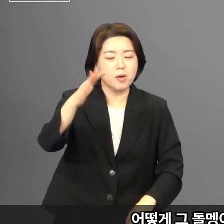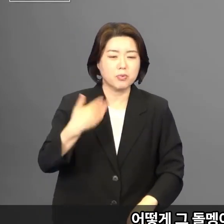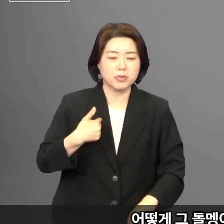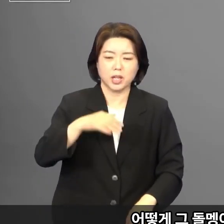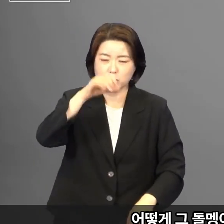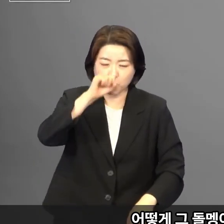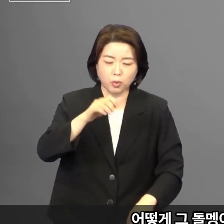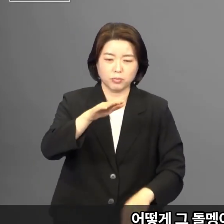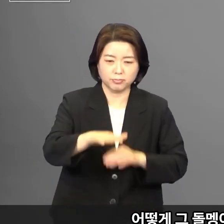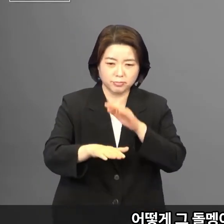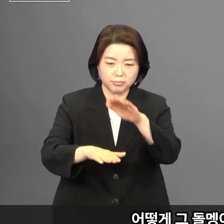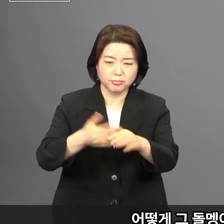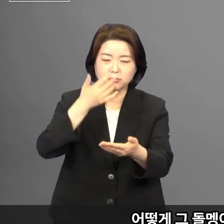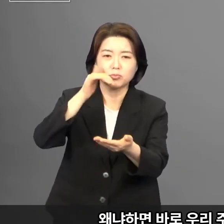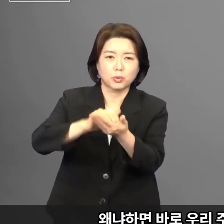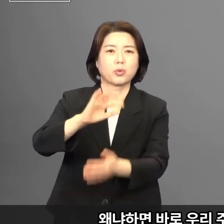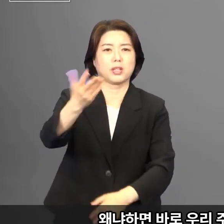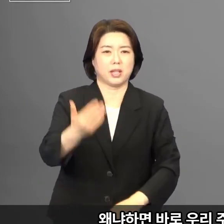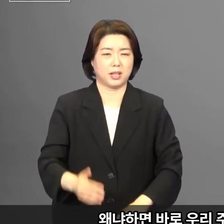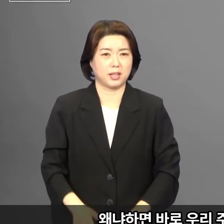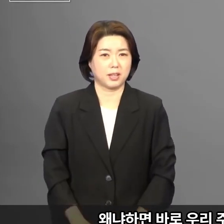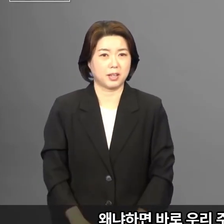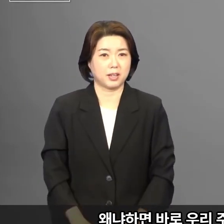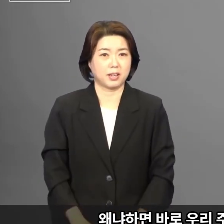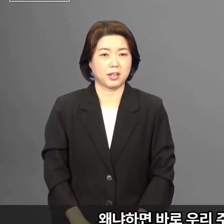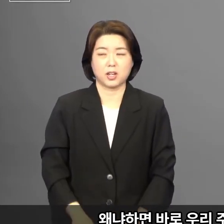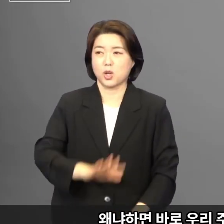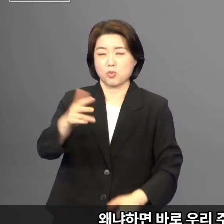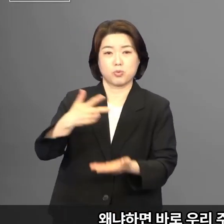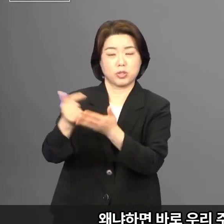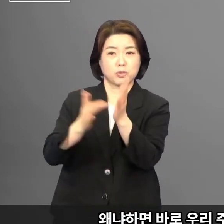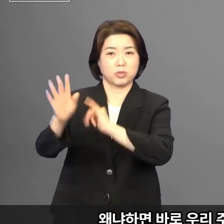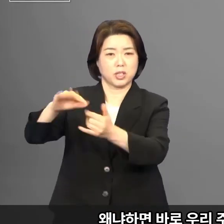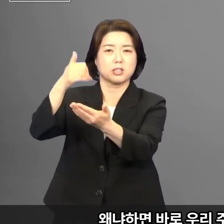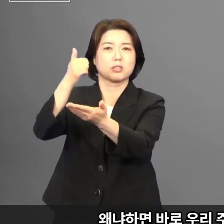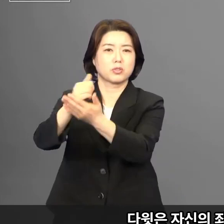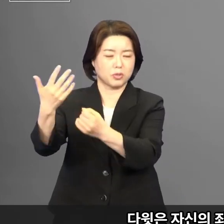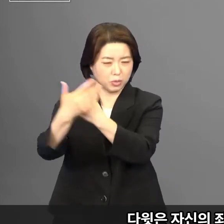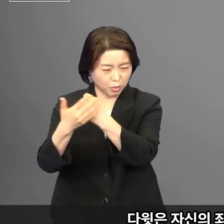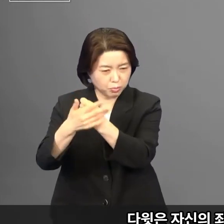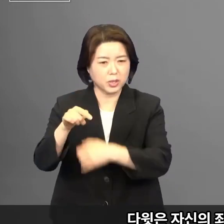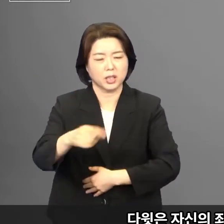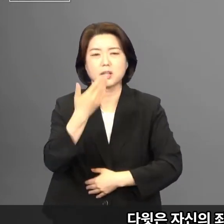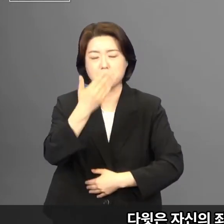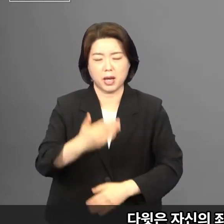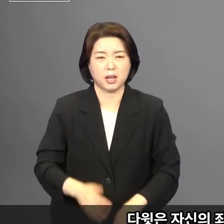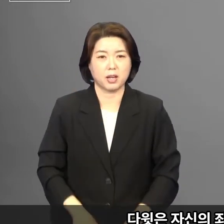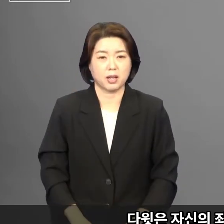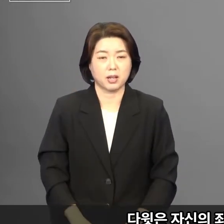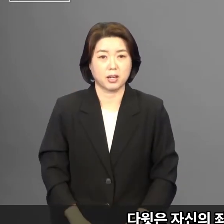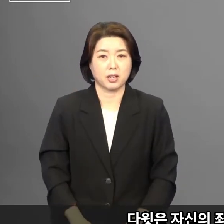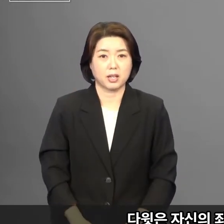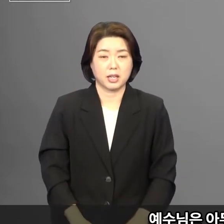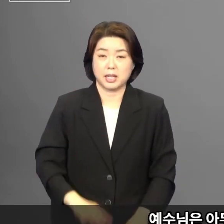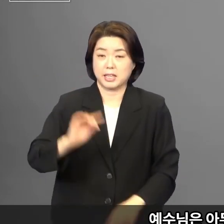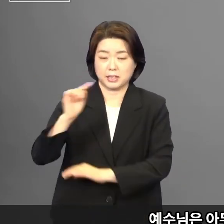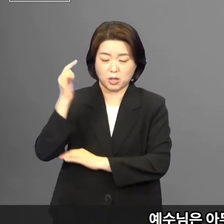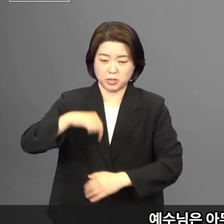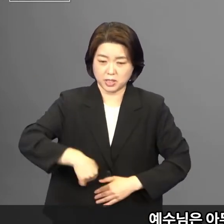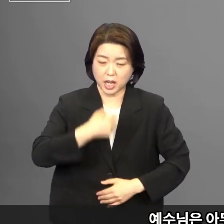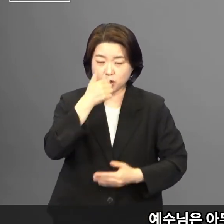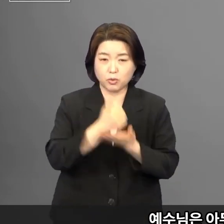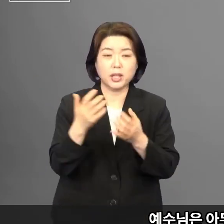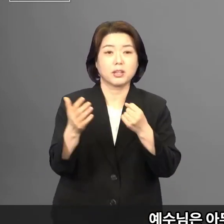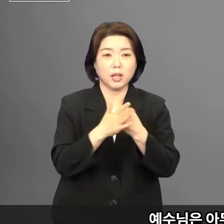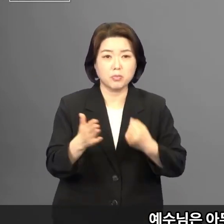어떻게 그 돌멩이가 디딤돌이 됩니까? 왜냐하면 바로 우리 주 예수 그리스도 때문입니다. 다윗은 자신의 죄 때문에 돌을 맞았지만 예수님은